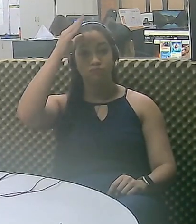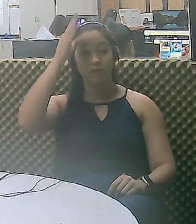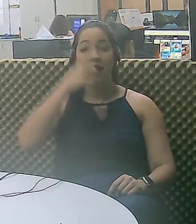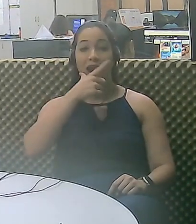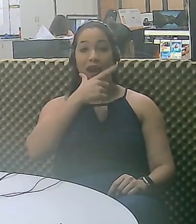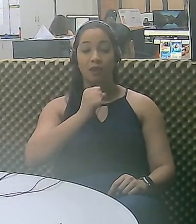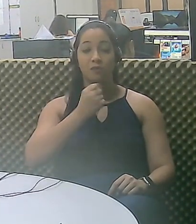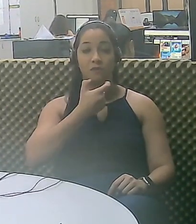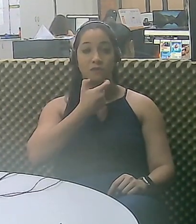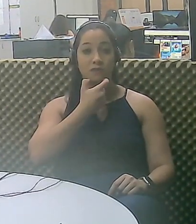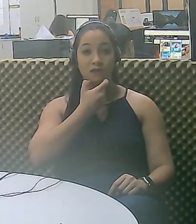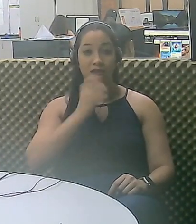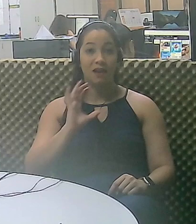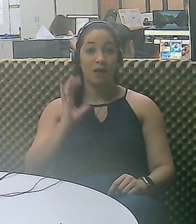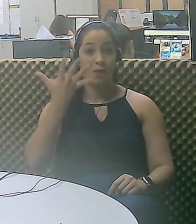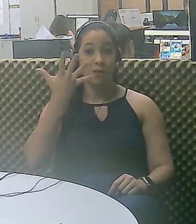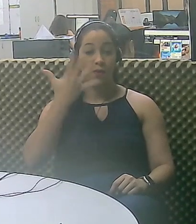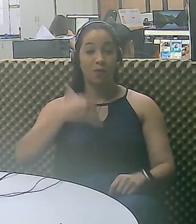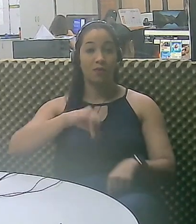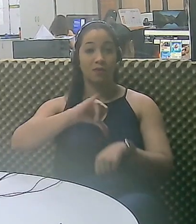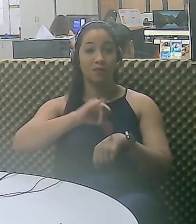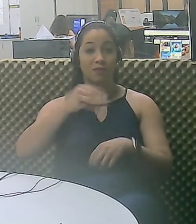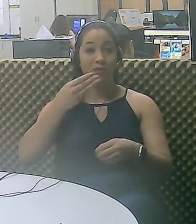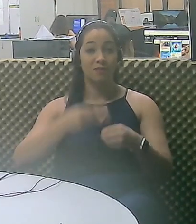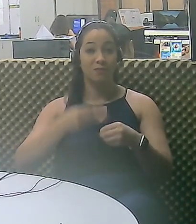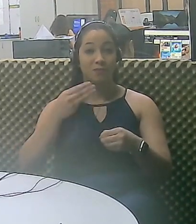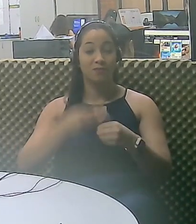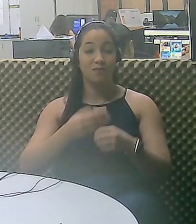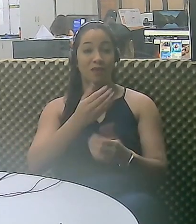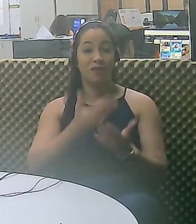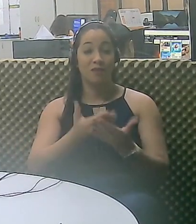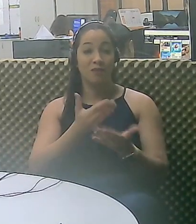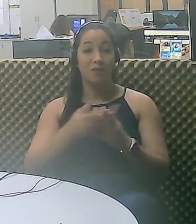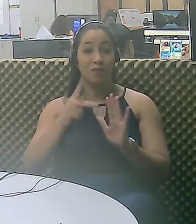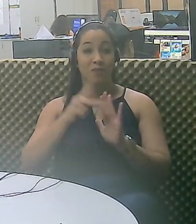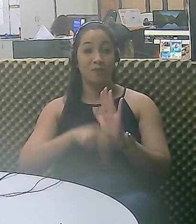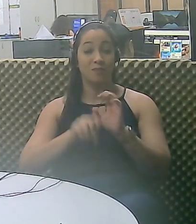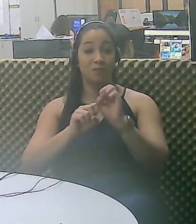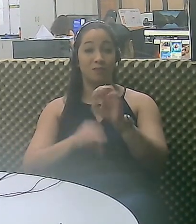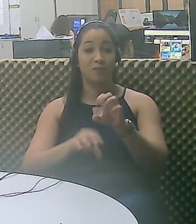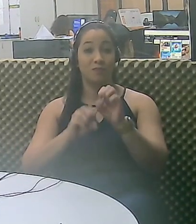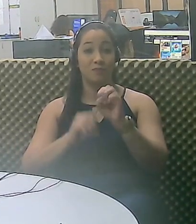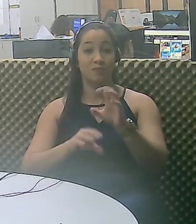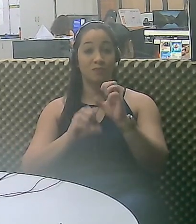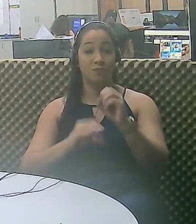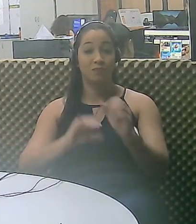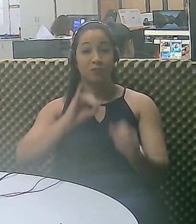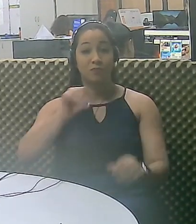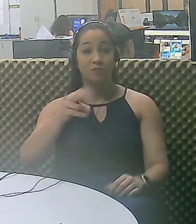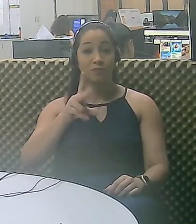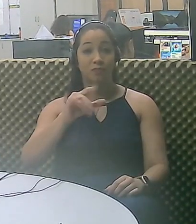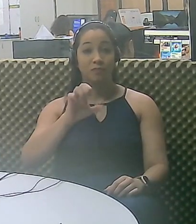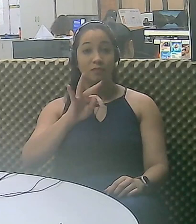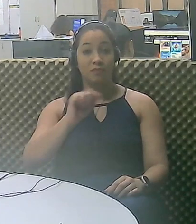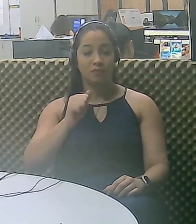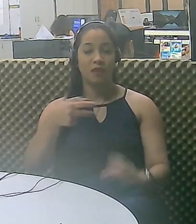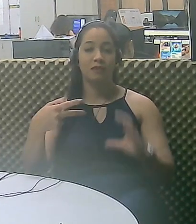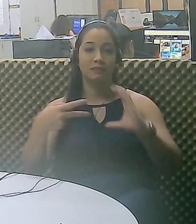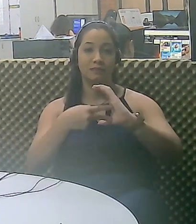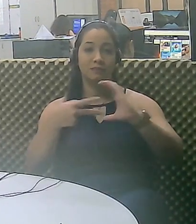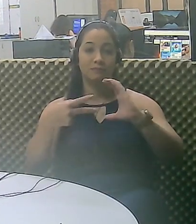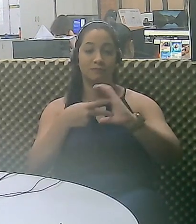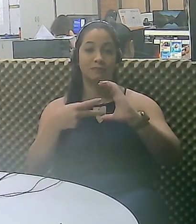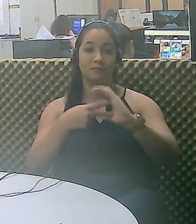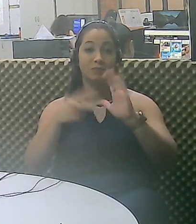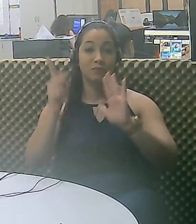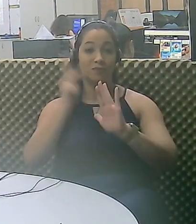língua inglesa aconteceu no Centro Municipal de Estudos e Projetos Educacionais Julieta Diniz, o CEMEP.